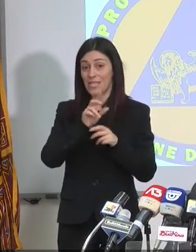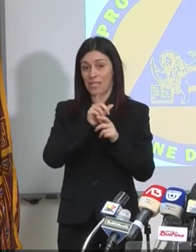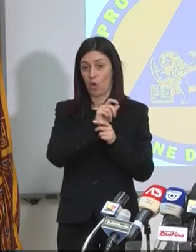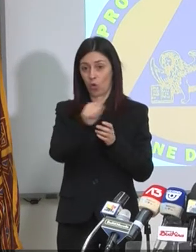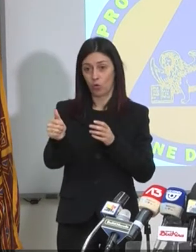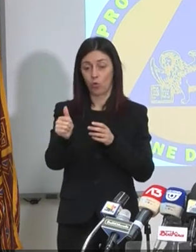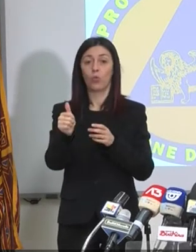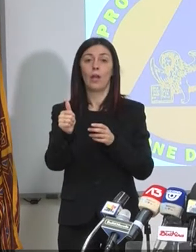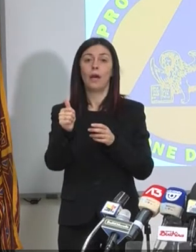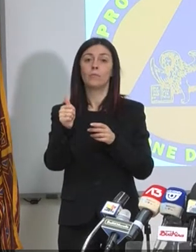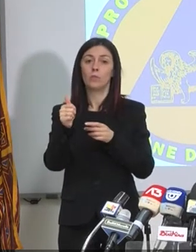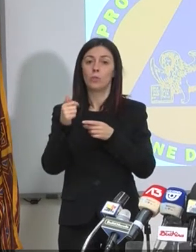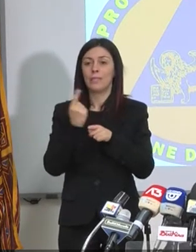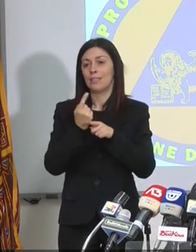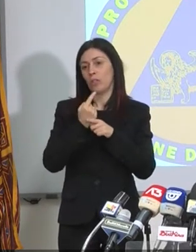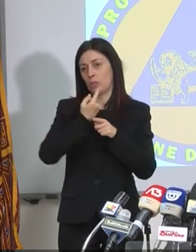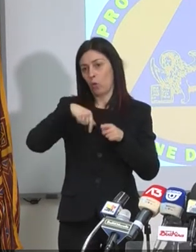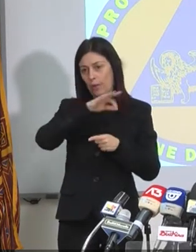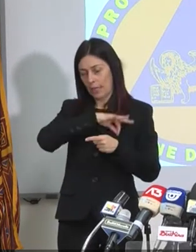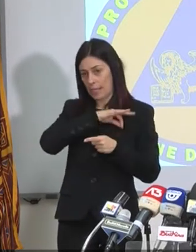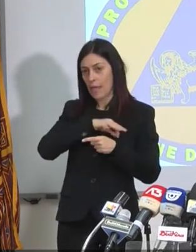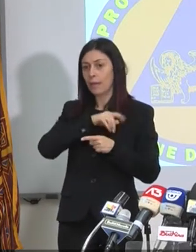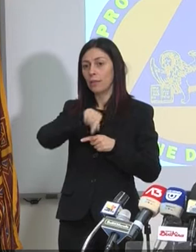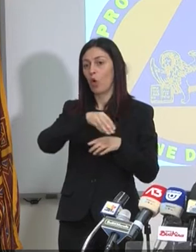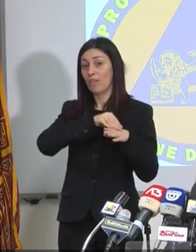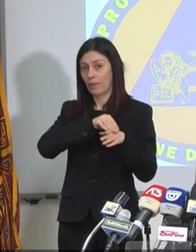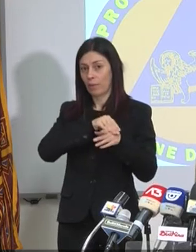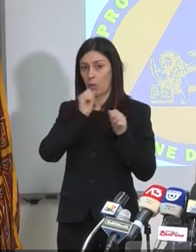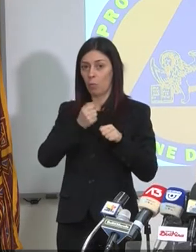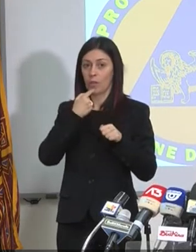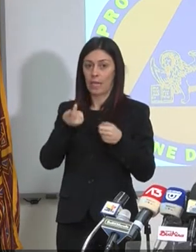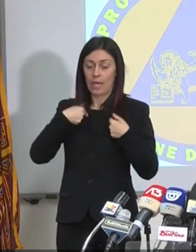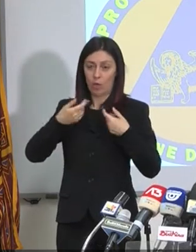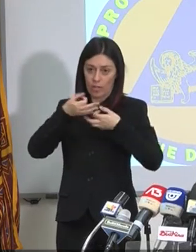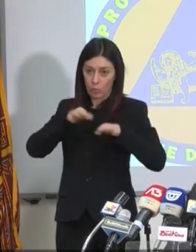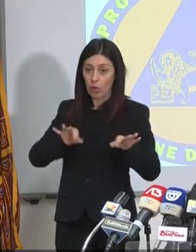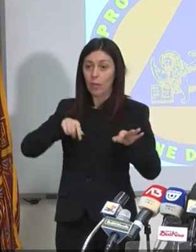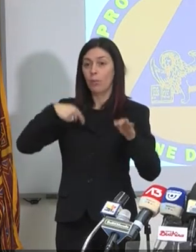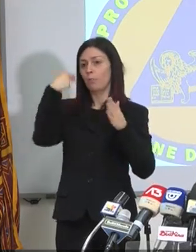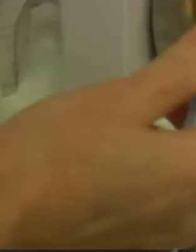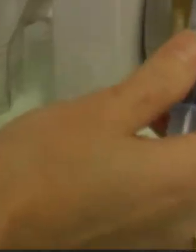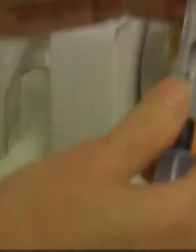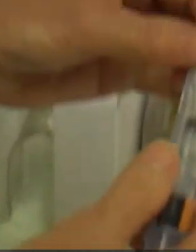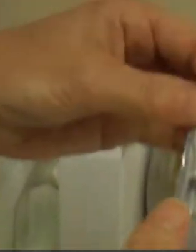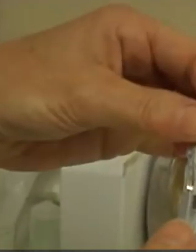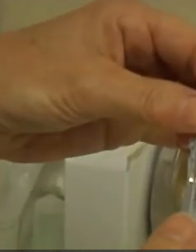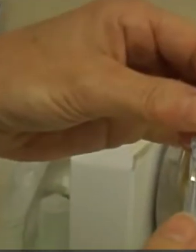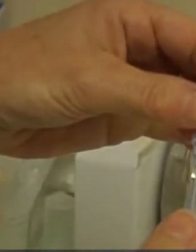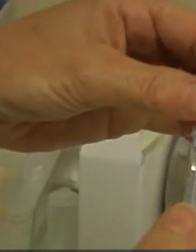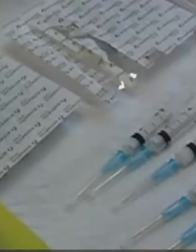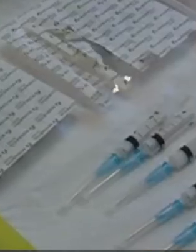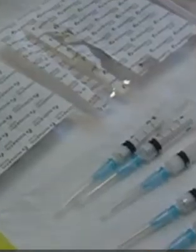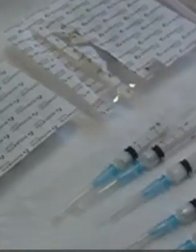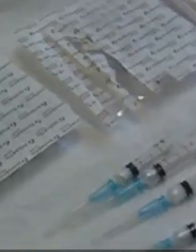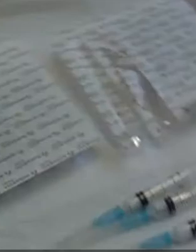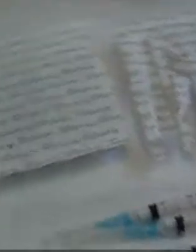USL possono partecipare, dicono io sono disponibile, ci sarà una lista, la mettono a disposizione delle case di riposo. È stato annunciato il piano